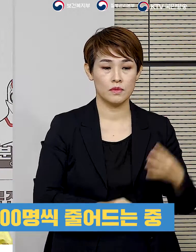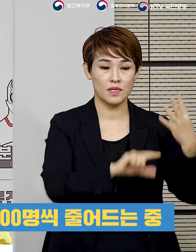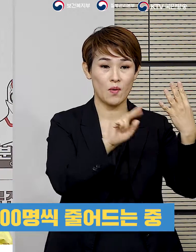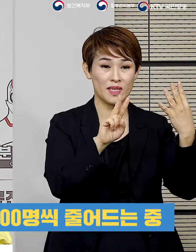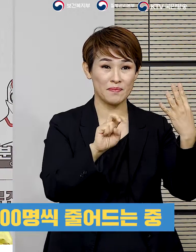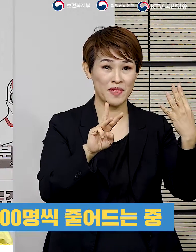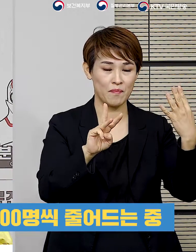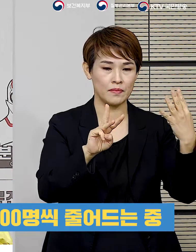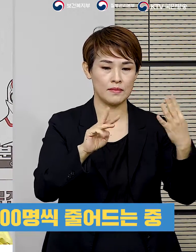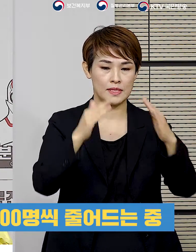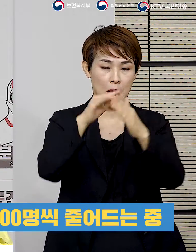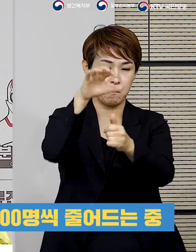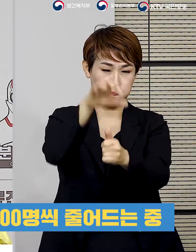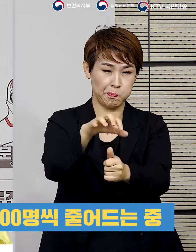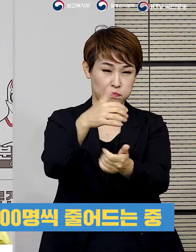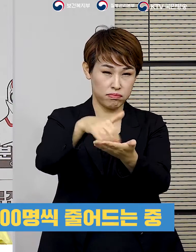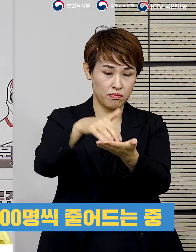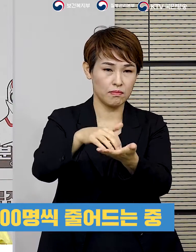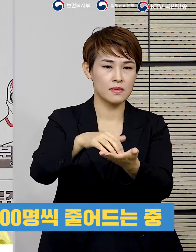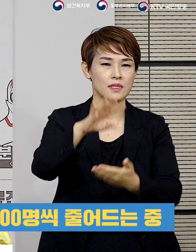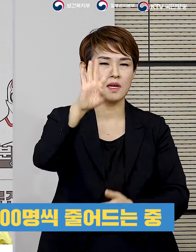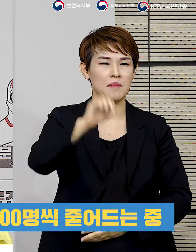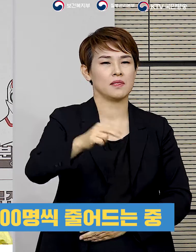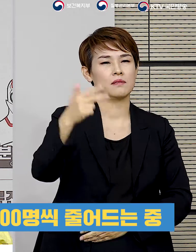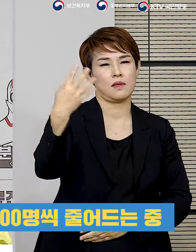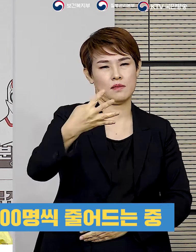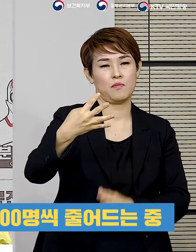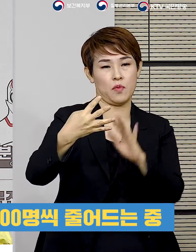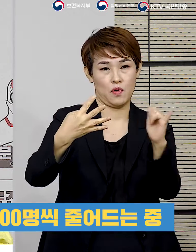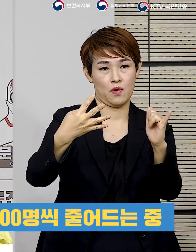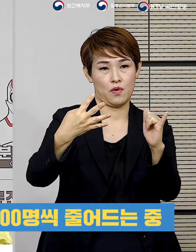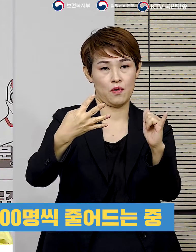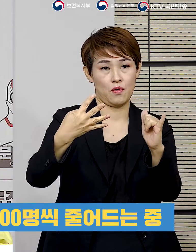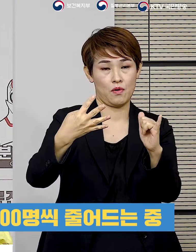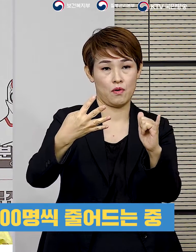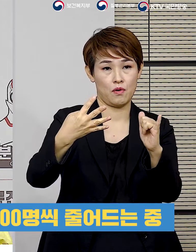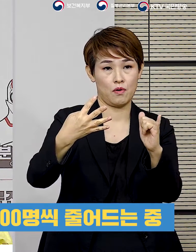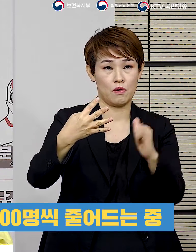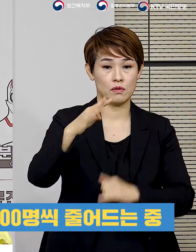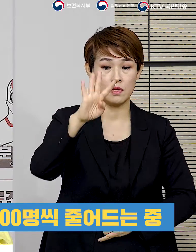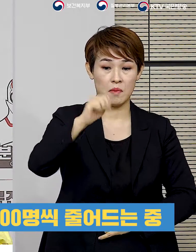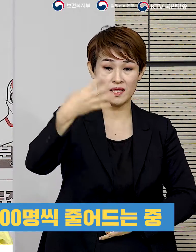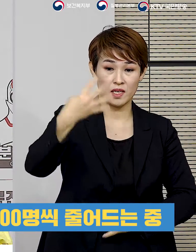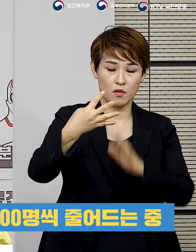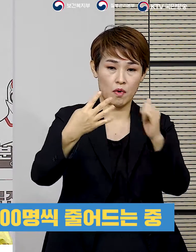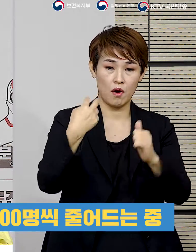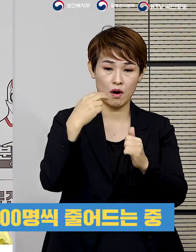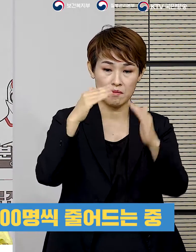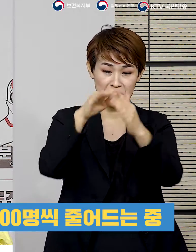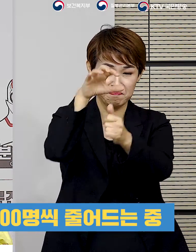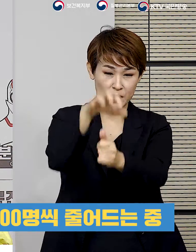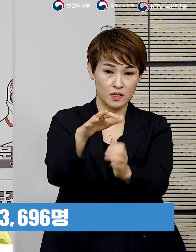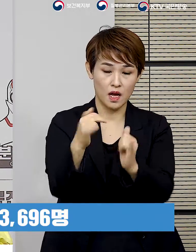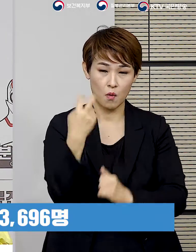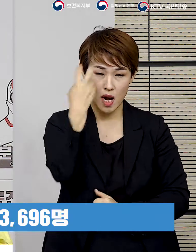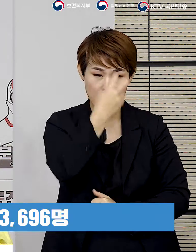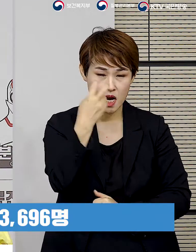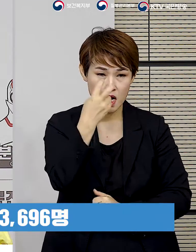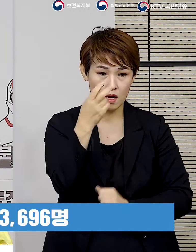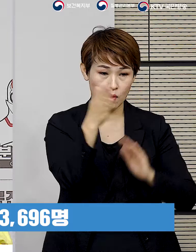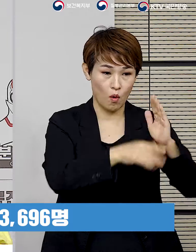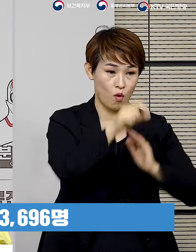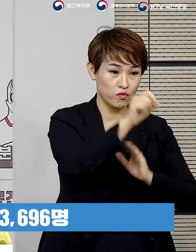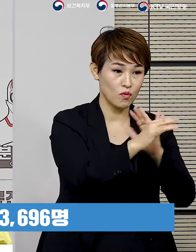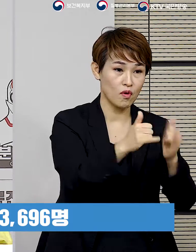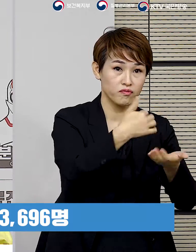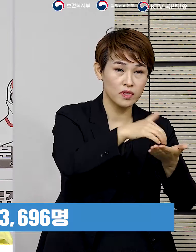기준으로 자가격리자 총수는 4만 4,725명인데 이 4만여 명의 자가격리자를 관리하는 지자체